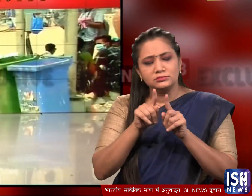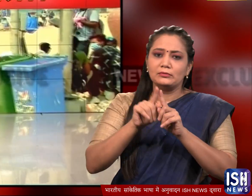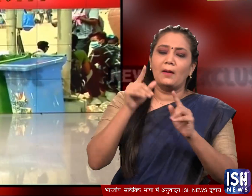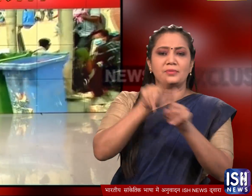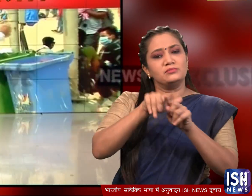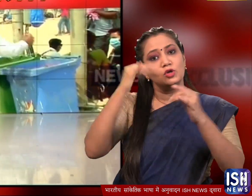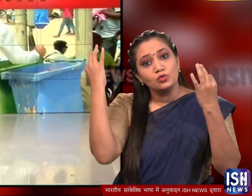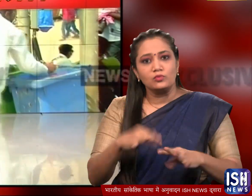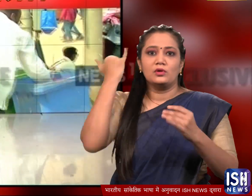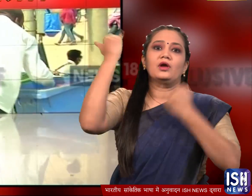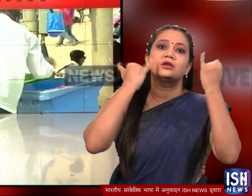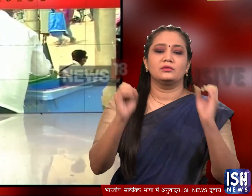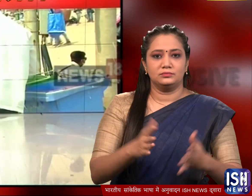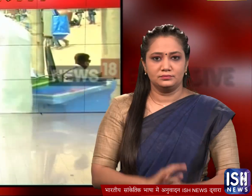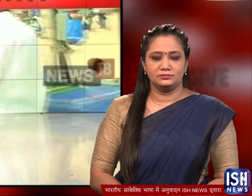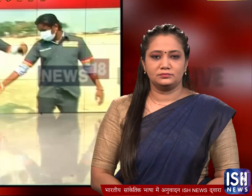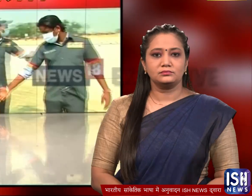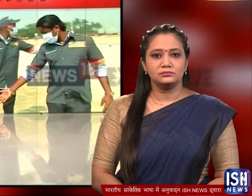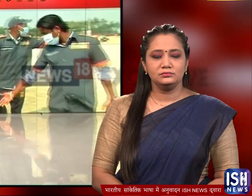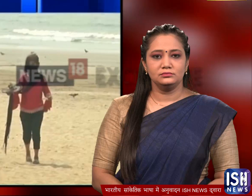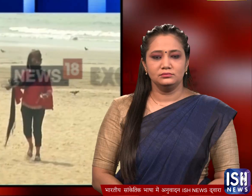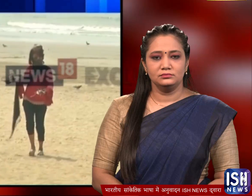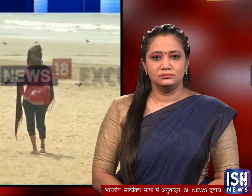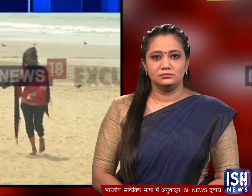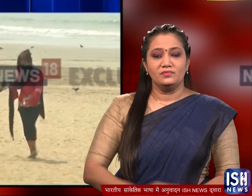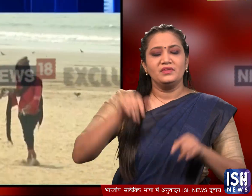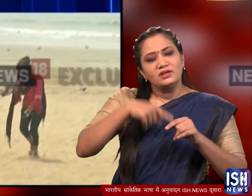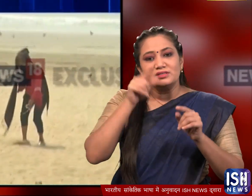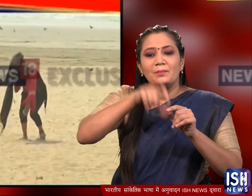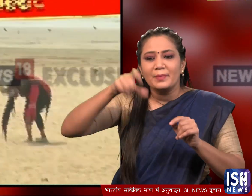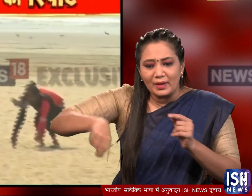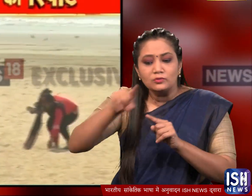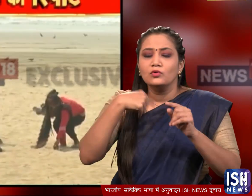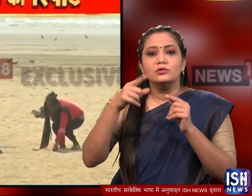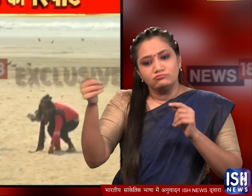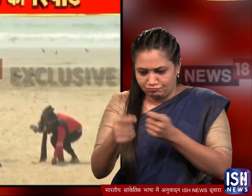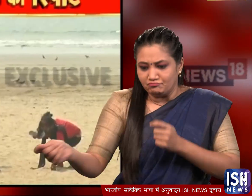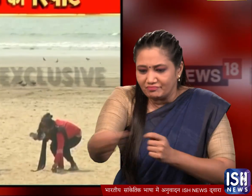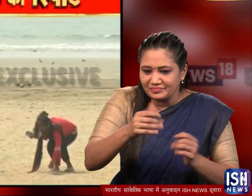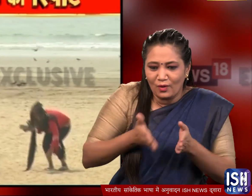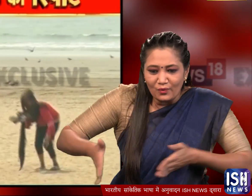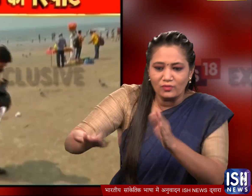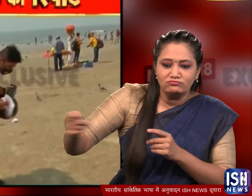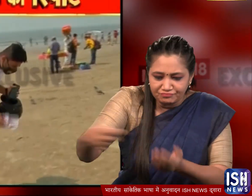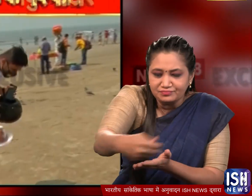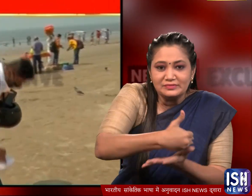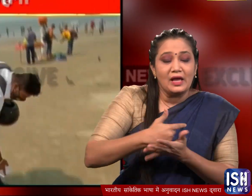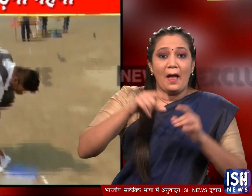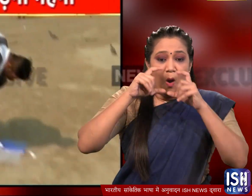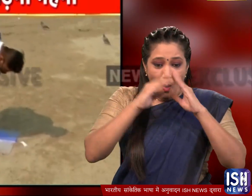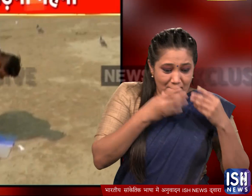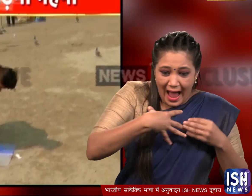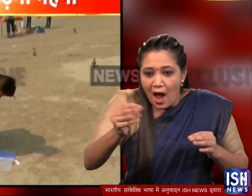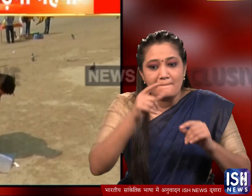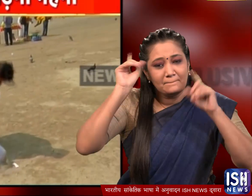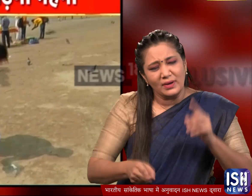देने में आनाकानी करते हैं उनके लिए BMC ने नई तरकीब निकाली। और ऐसे लोगों से सड़कों की सफाई करवाना शुरू कर दिया ताकि वो दोबारा घर